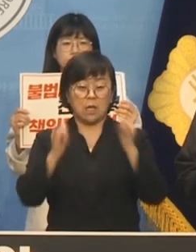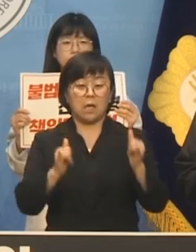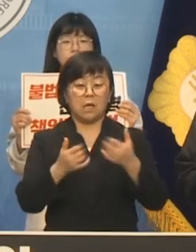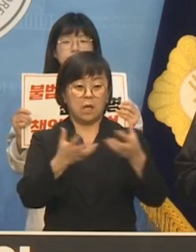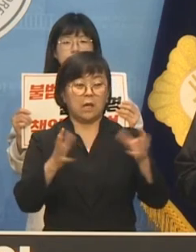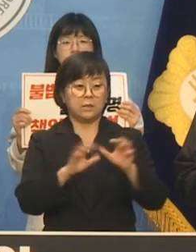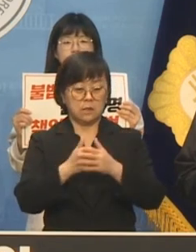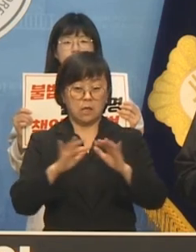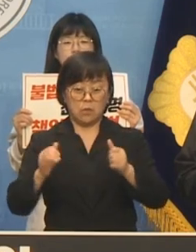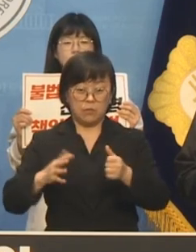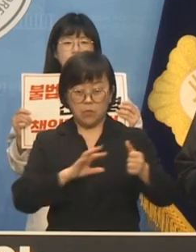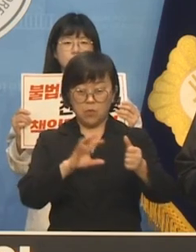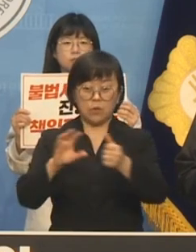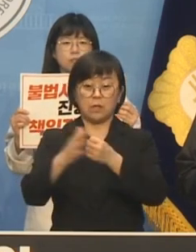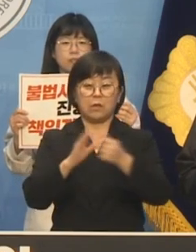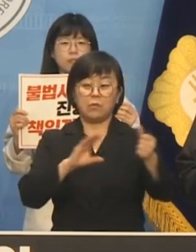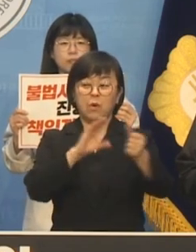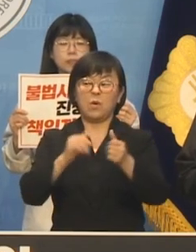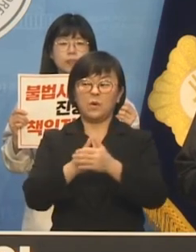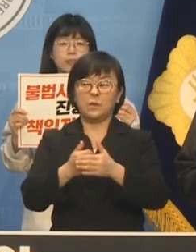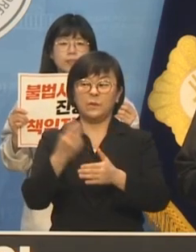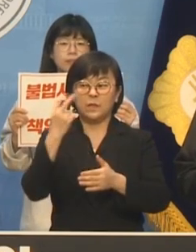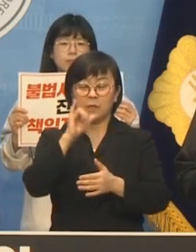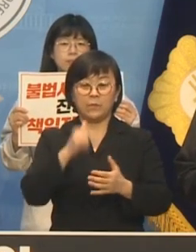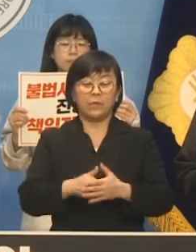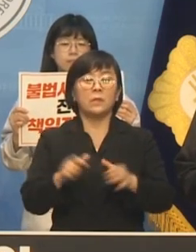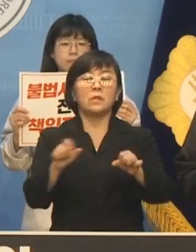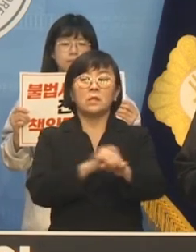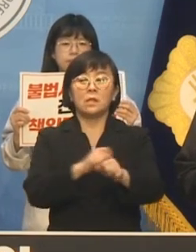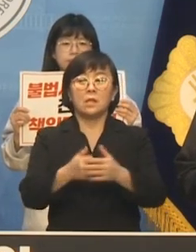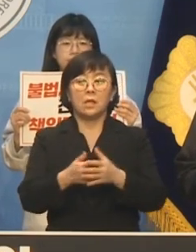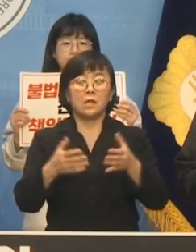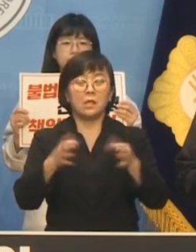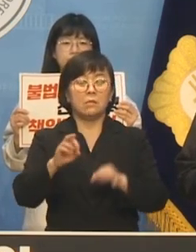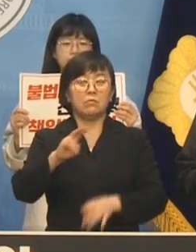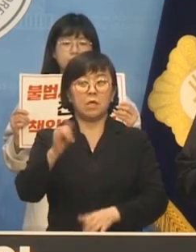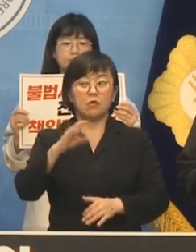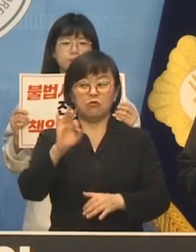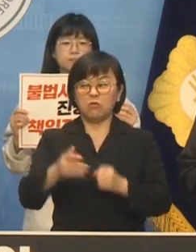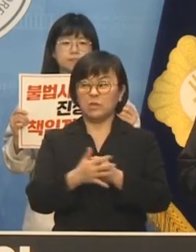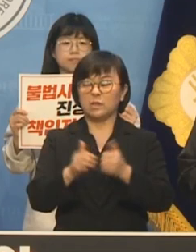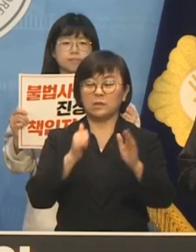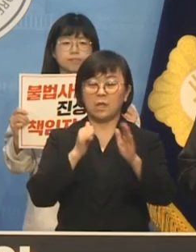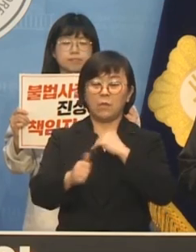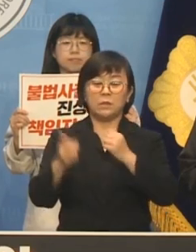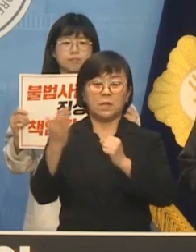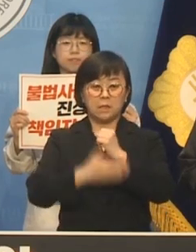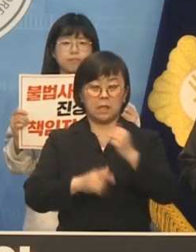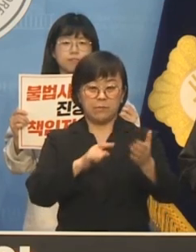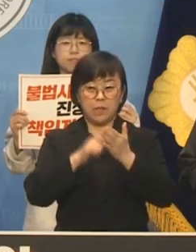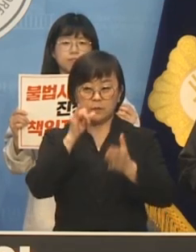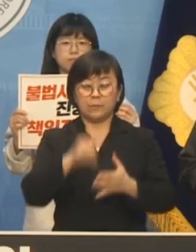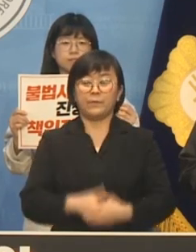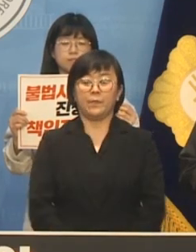인사들을 미행하고 사찰한 것이 확인됐다. 특히 김민웅 상임대표를 미행하고 촬영한 사진까지 나왔다.